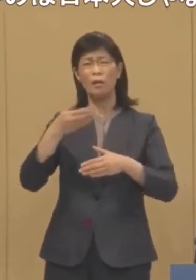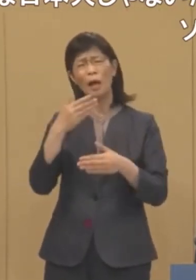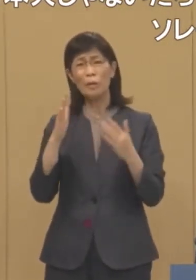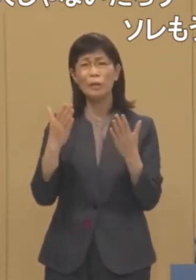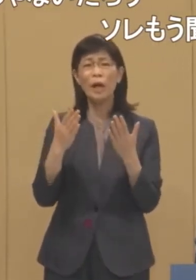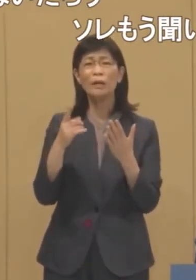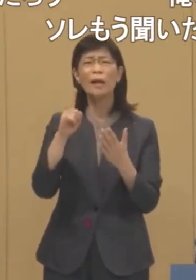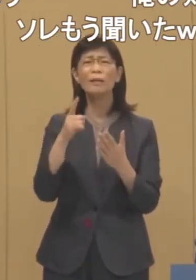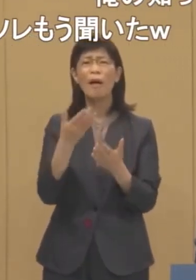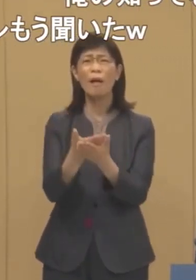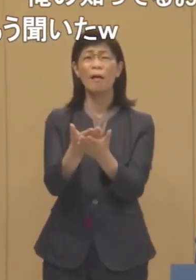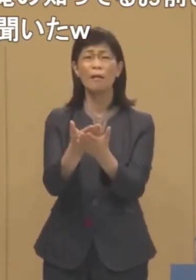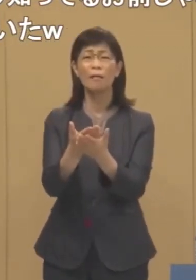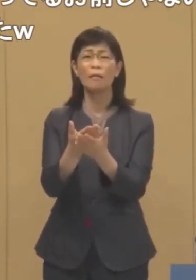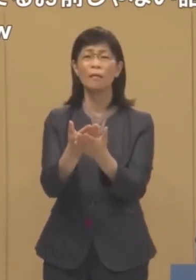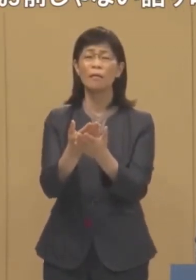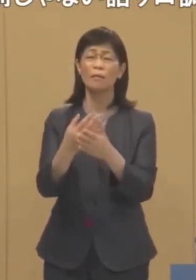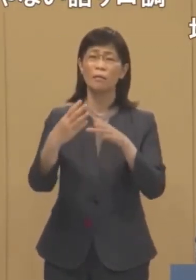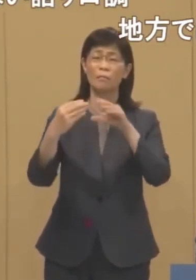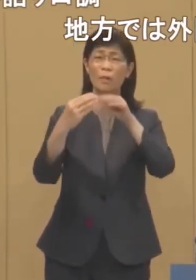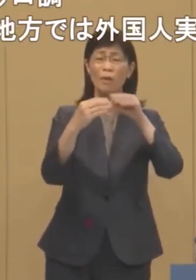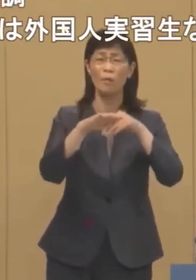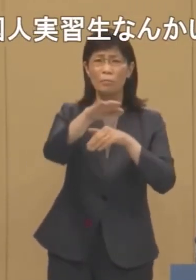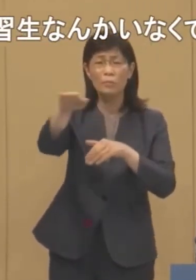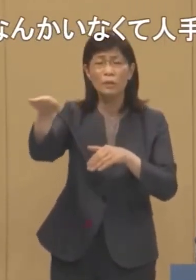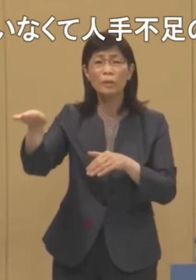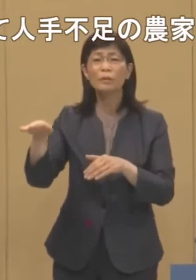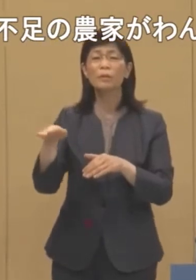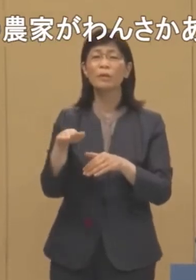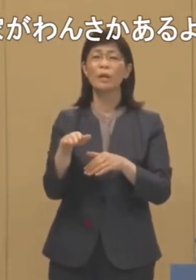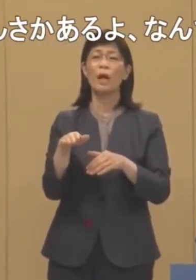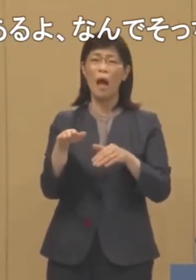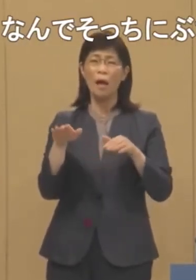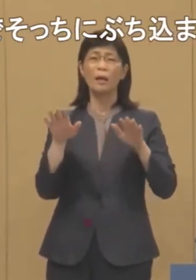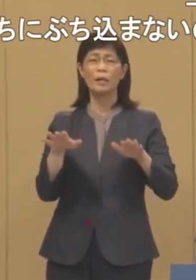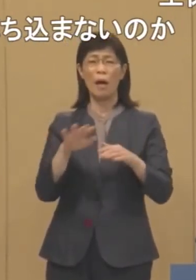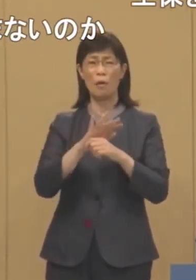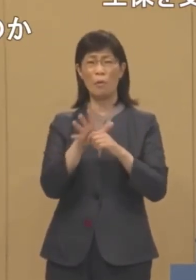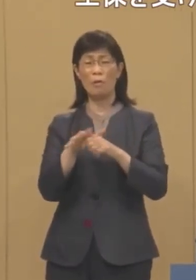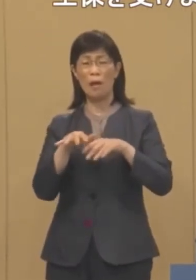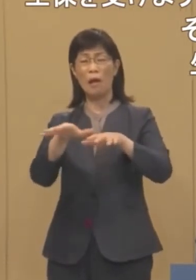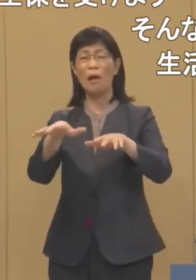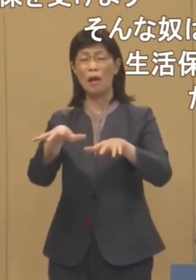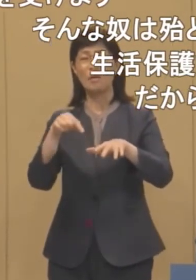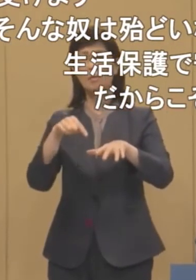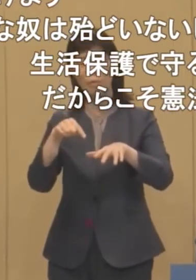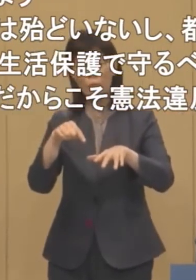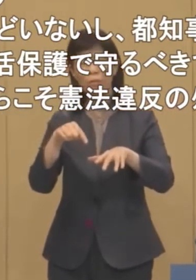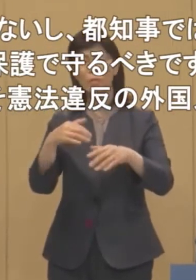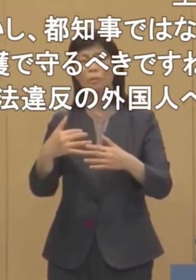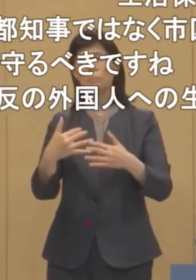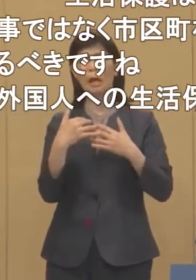ない何か食べ物はないか言葉を交わしたすべての人がこれは災害の犠牲者でした